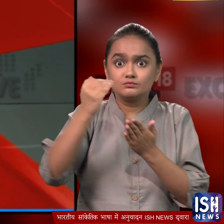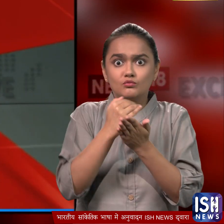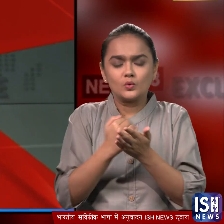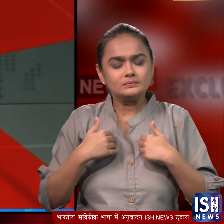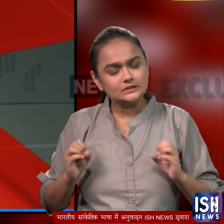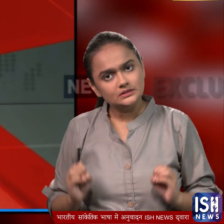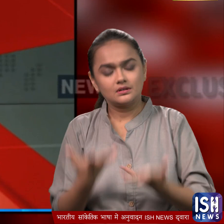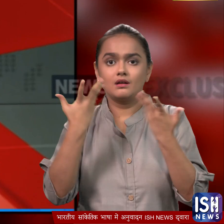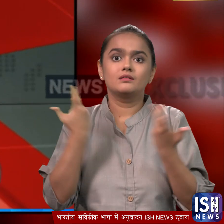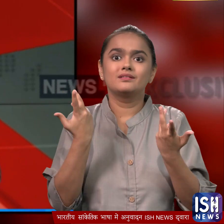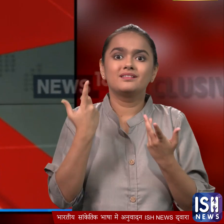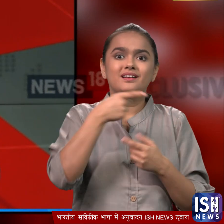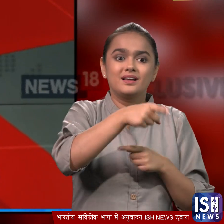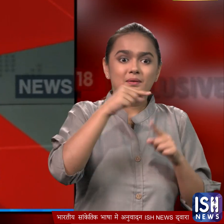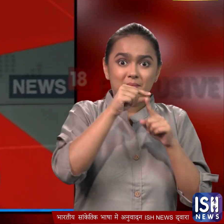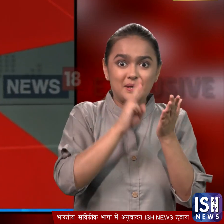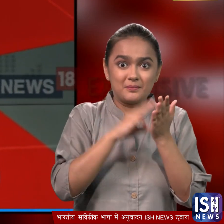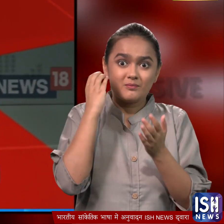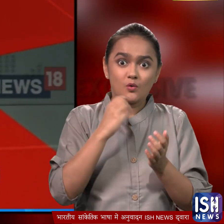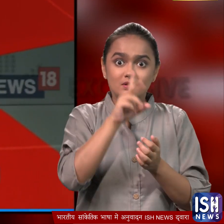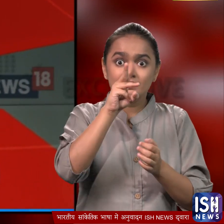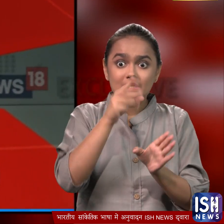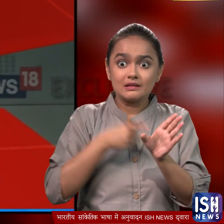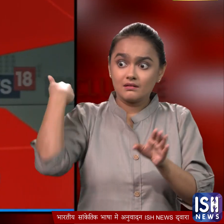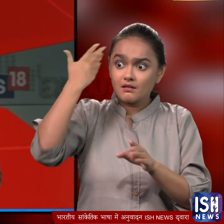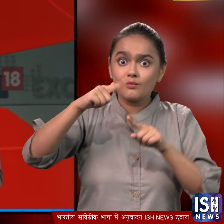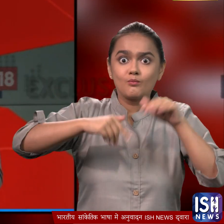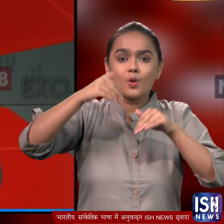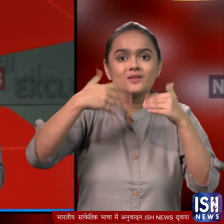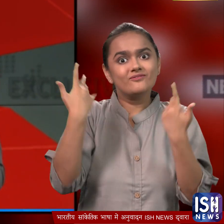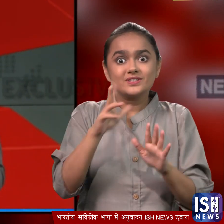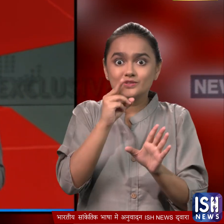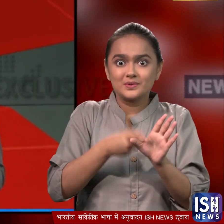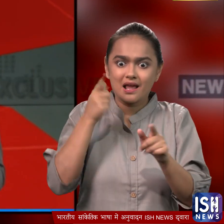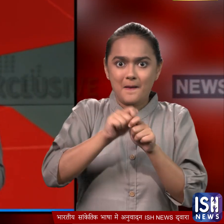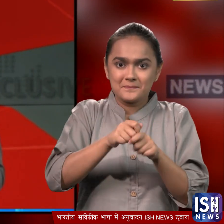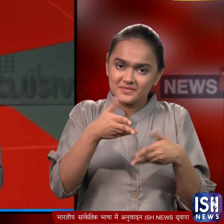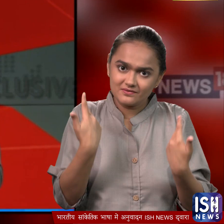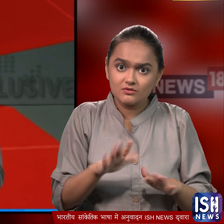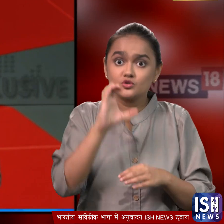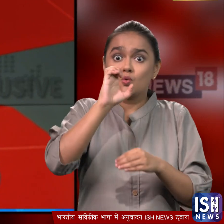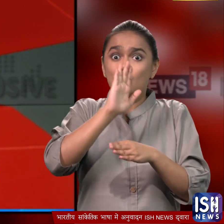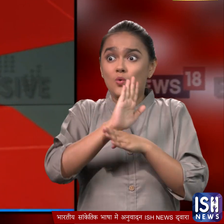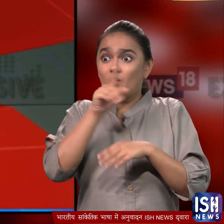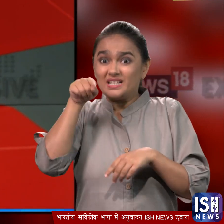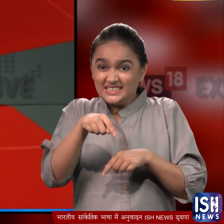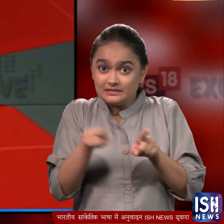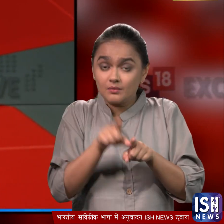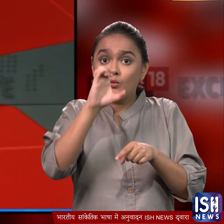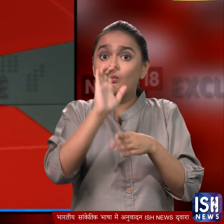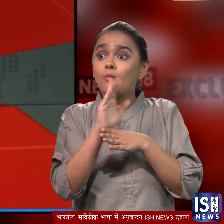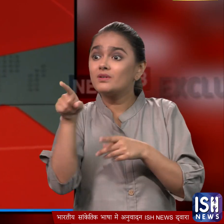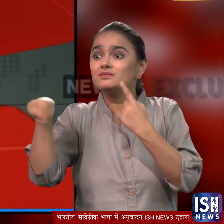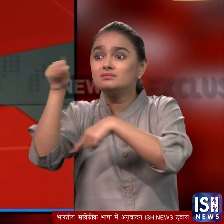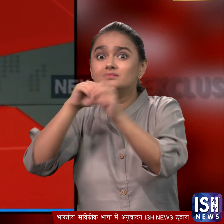20 दिन का अभियान शुरू करने का ऐलान पहले ही किया था, क्योंकि सत्ता की राजनीति में पीएम मोदी के 20 साल पूरे हो चुके हैं। जिसके जवाब में कांग्रेस ने